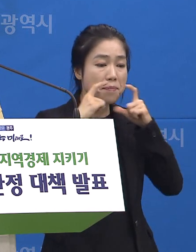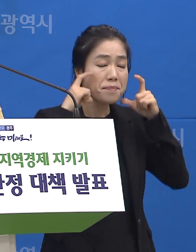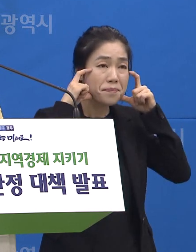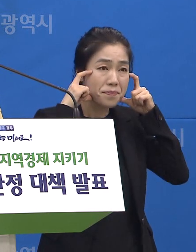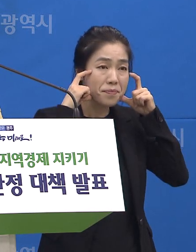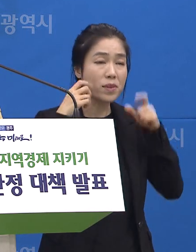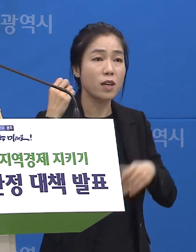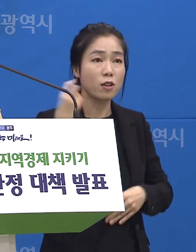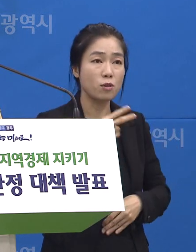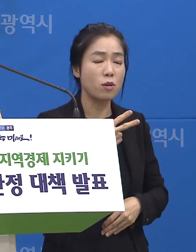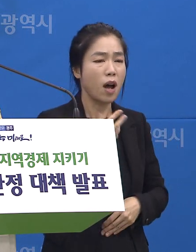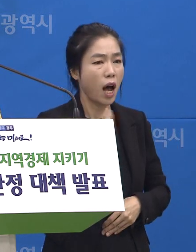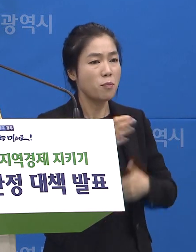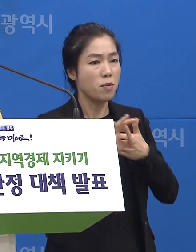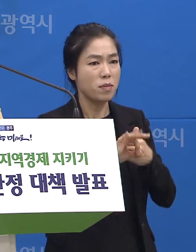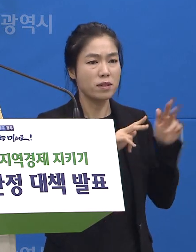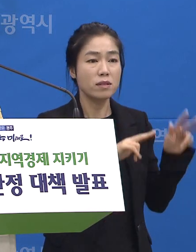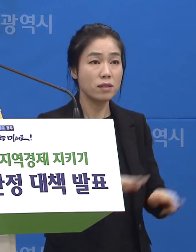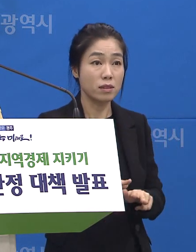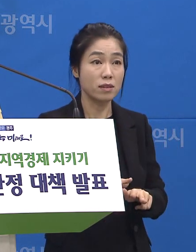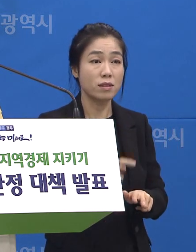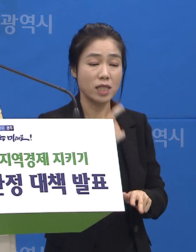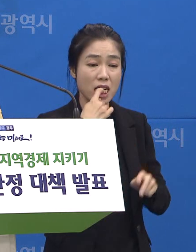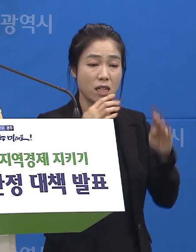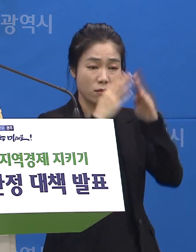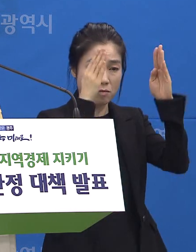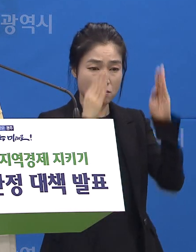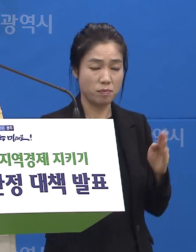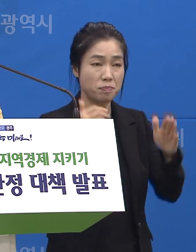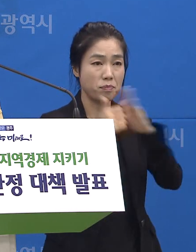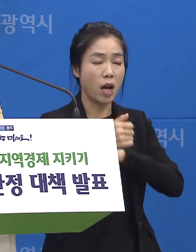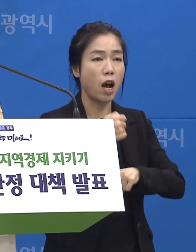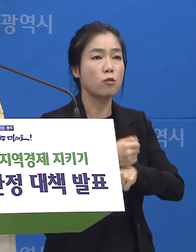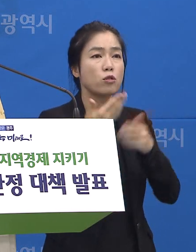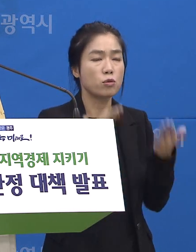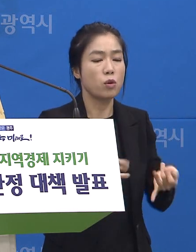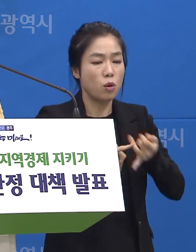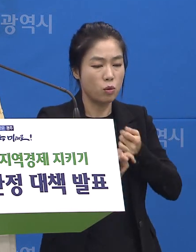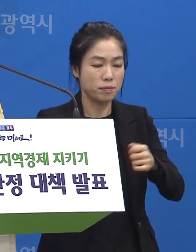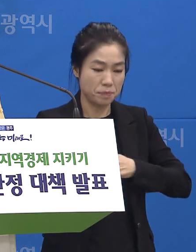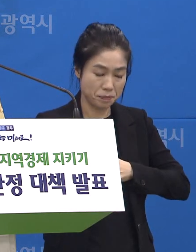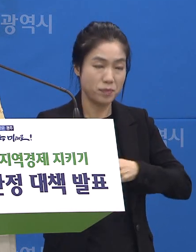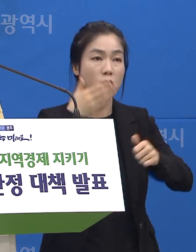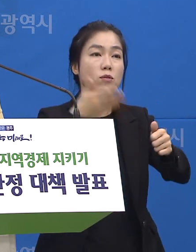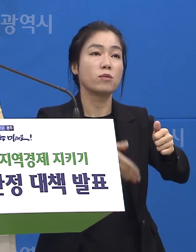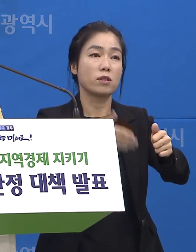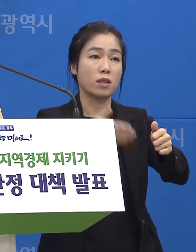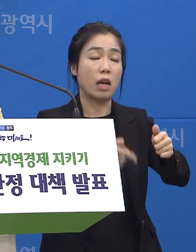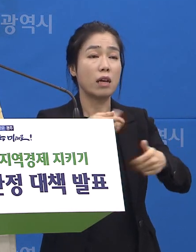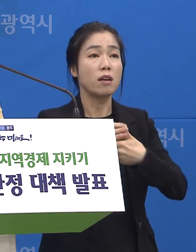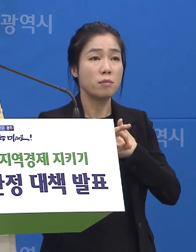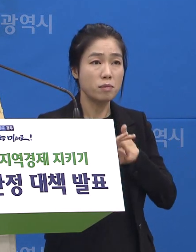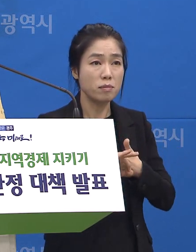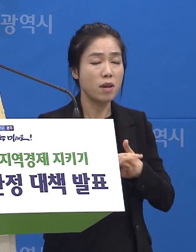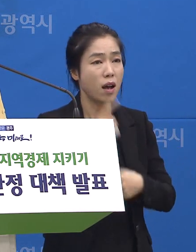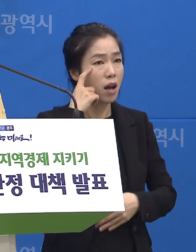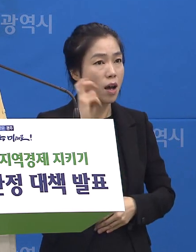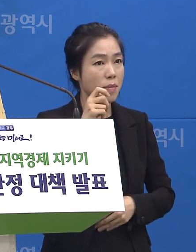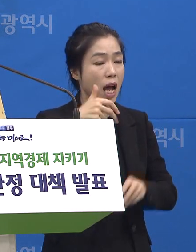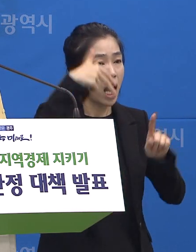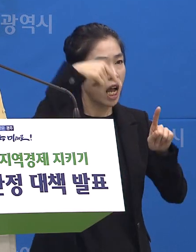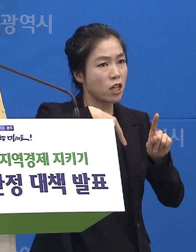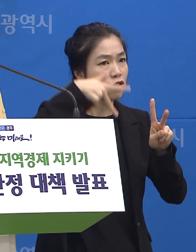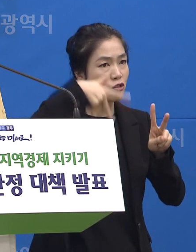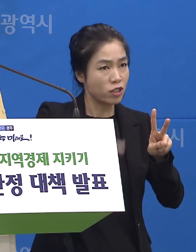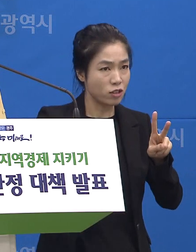착용, 또 그리고 아프면 즉시 선별진료소 가고 쉬어주는 걸 꼭 지켜주십시오. 그러면 아마 1, 2주